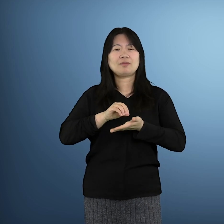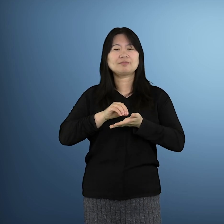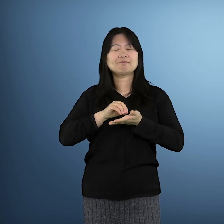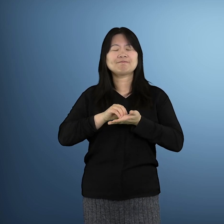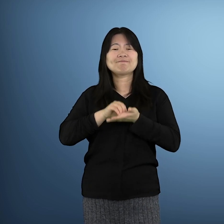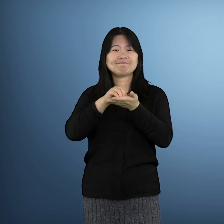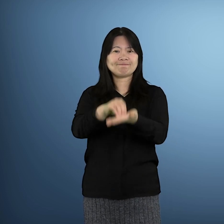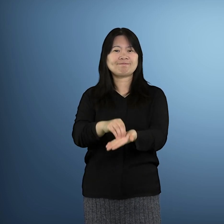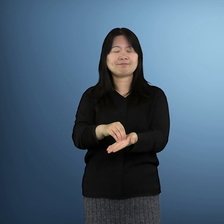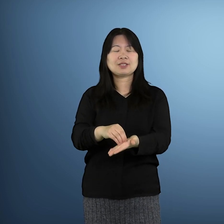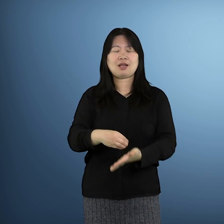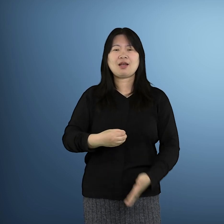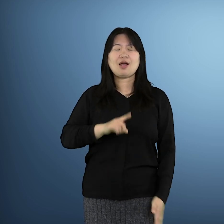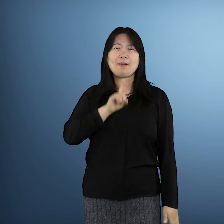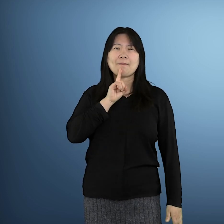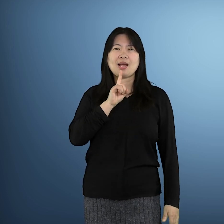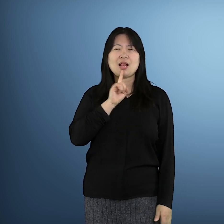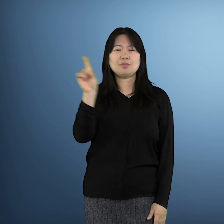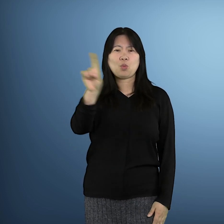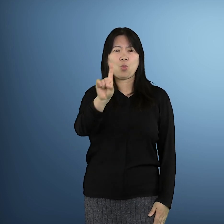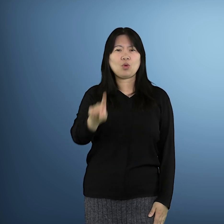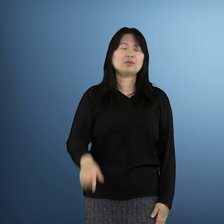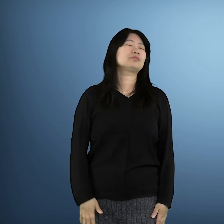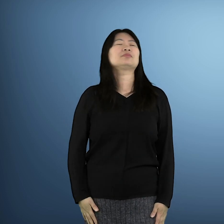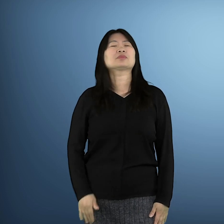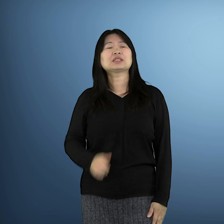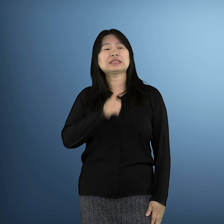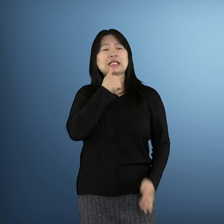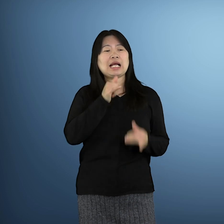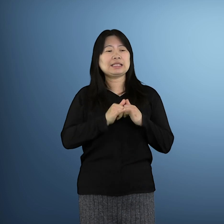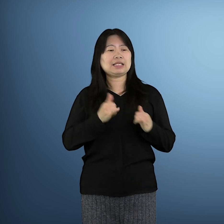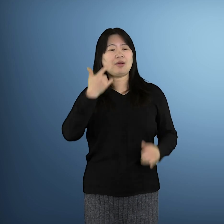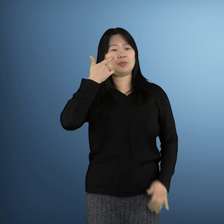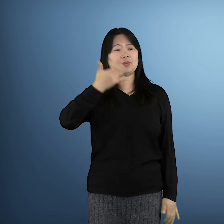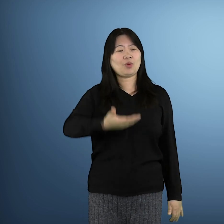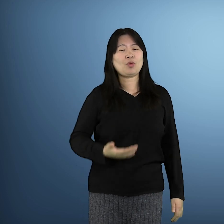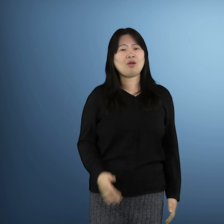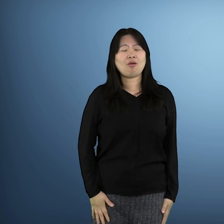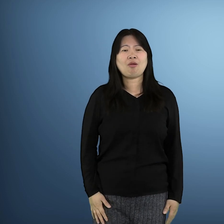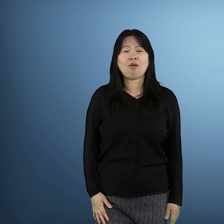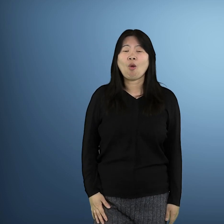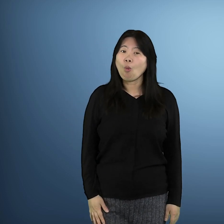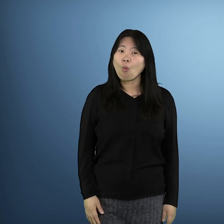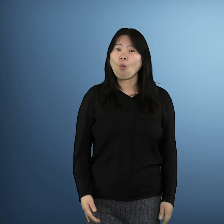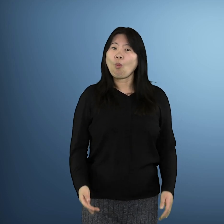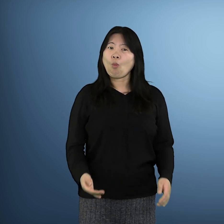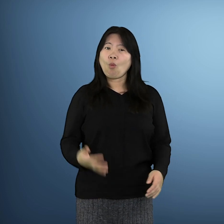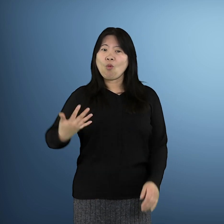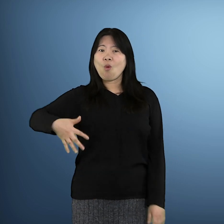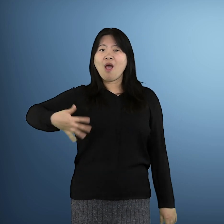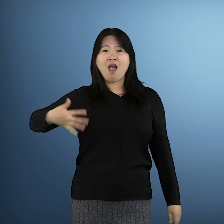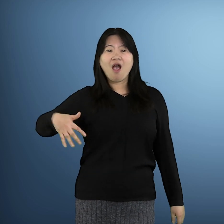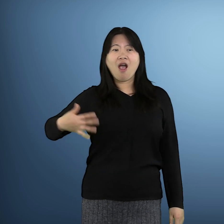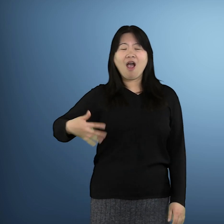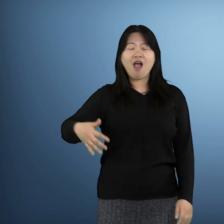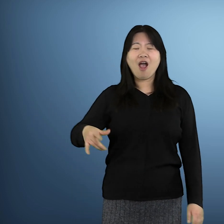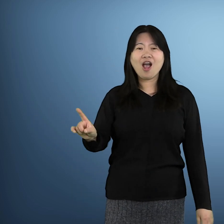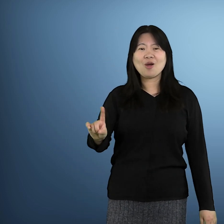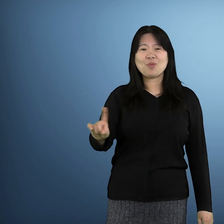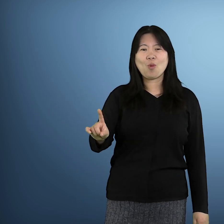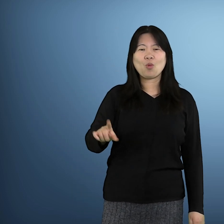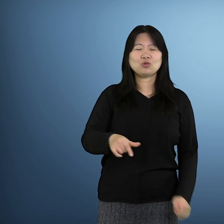나오셔서 이런 얘기를 하더라고요. 사회자가 물었어요. 어떻게 이렇게 마치